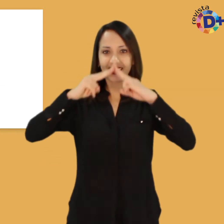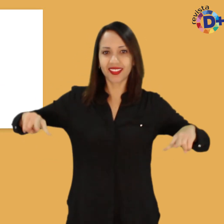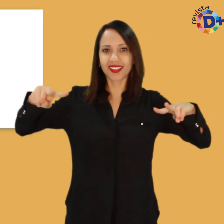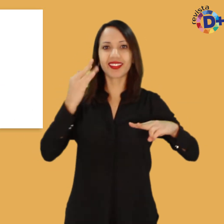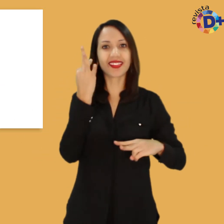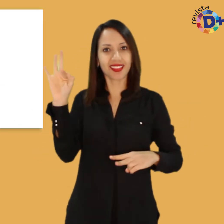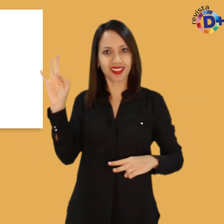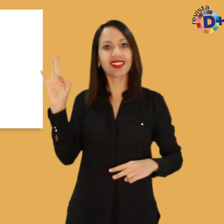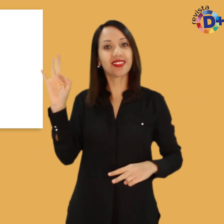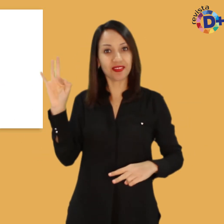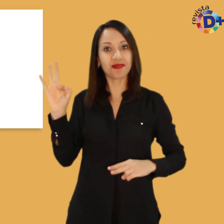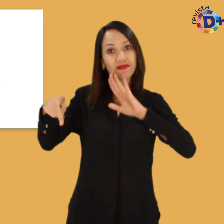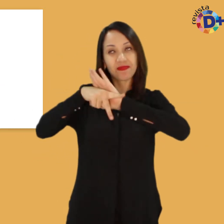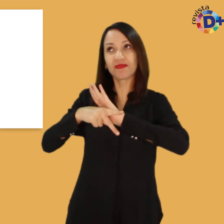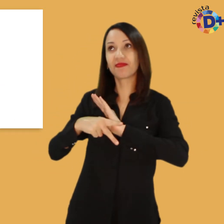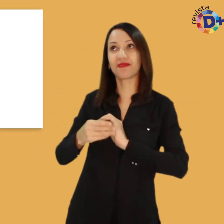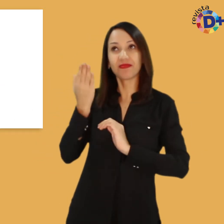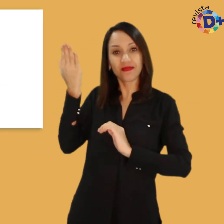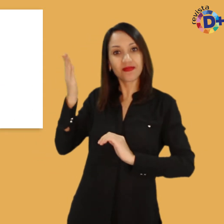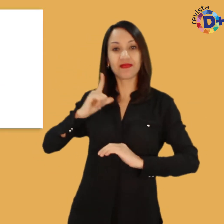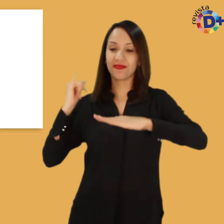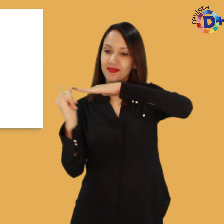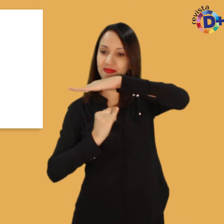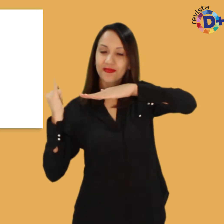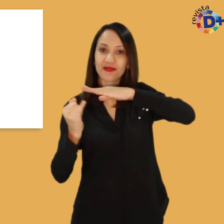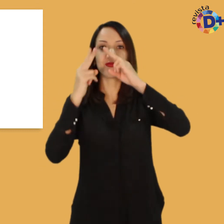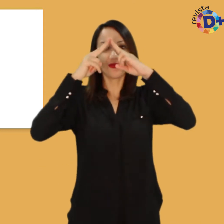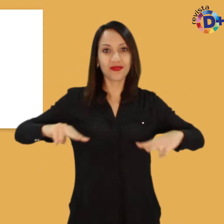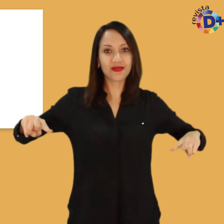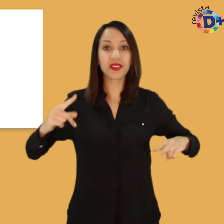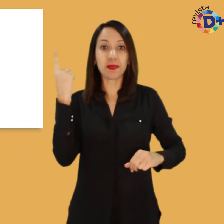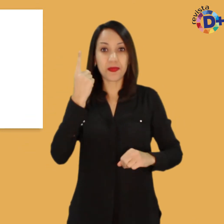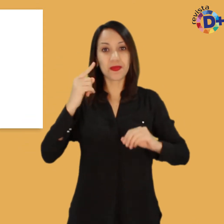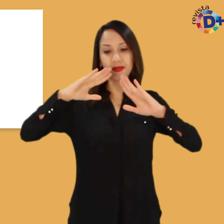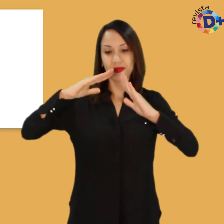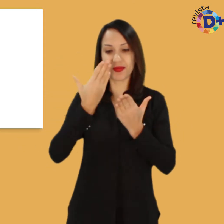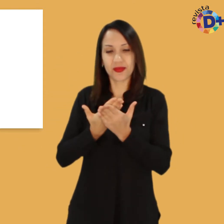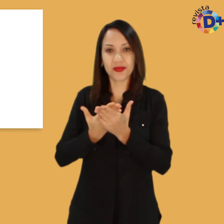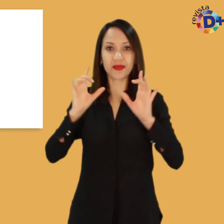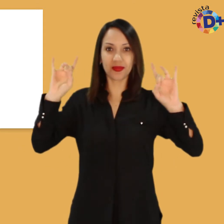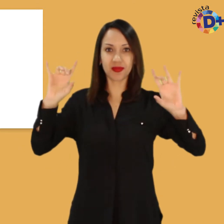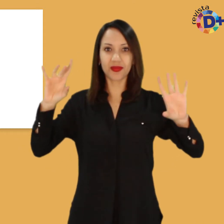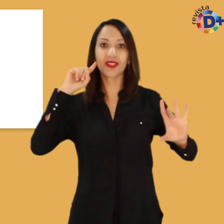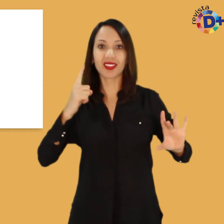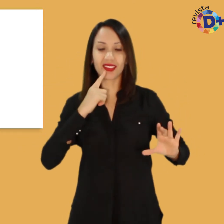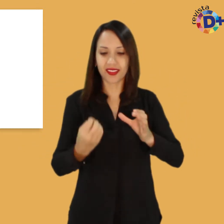No Instituto de Surdos de Paris, primeira escola especial de surdos, fundada pelo abade